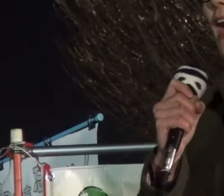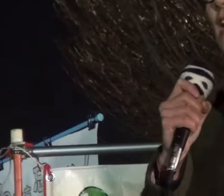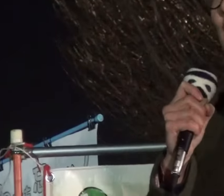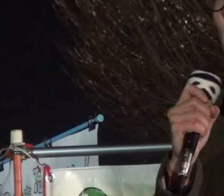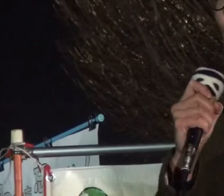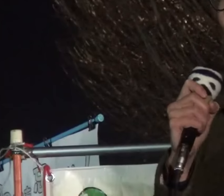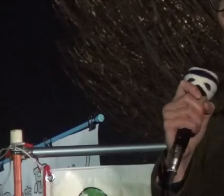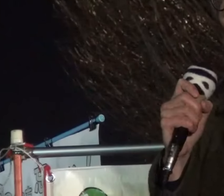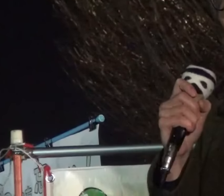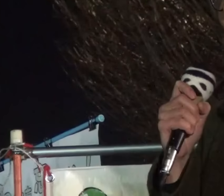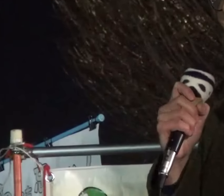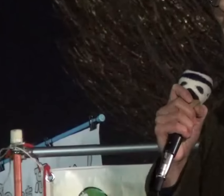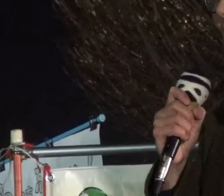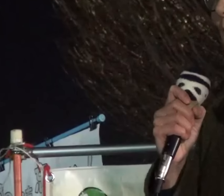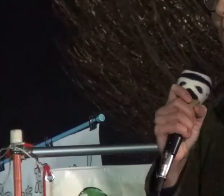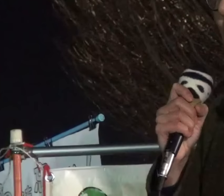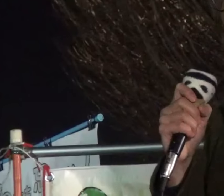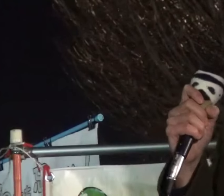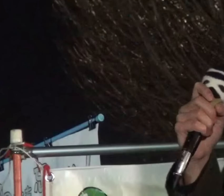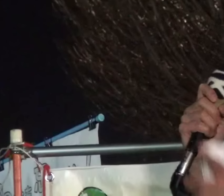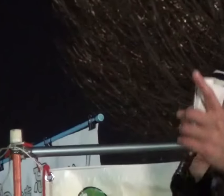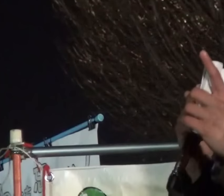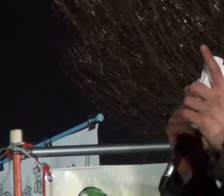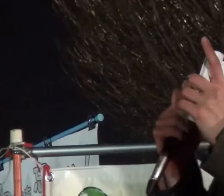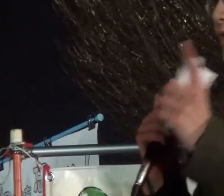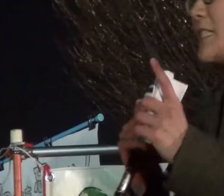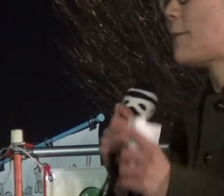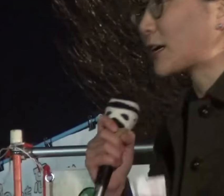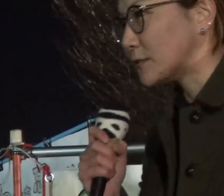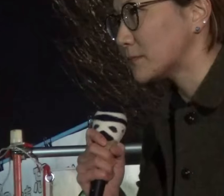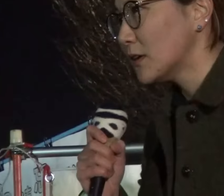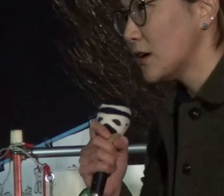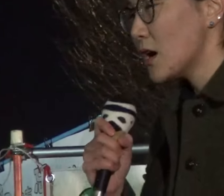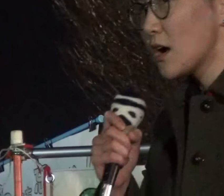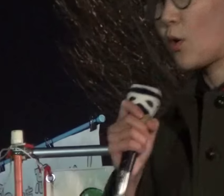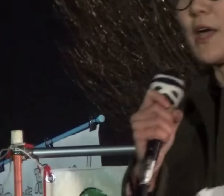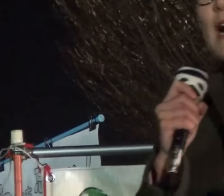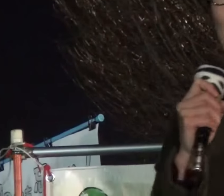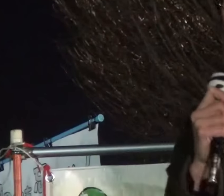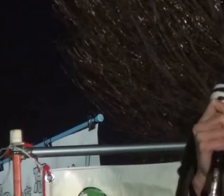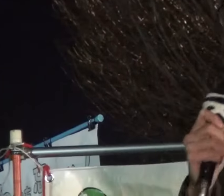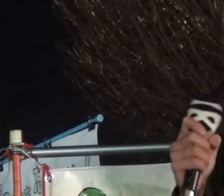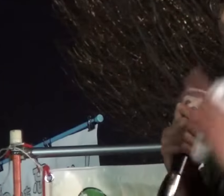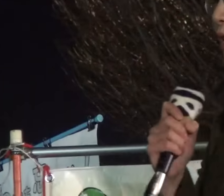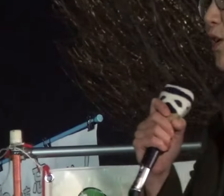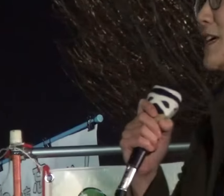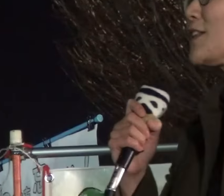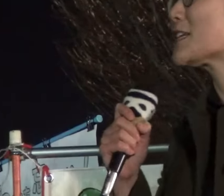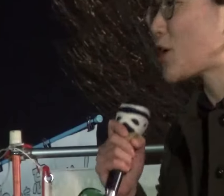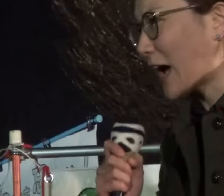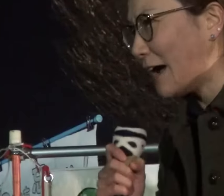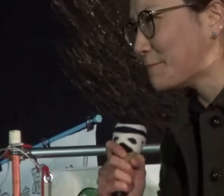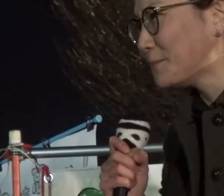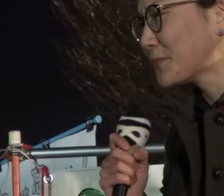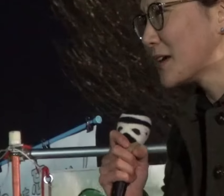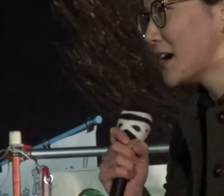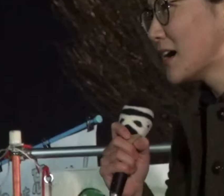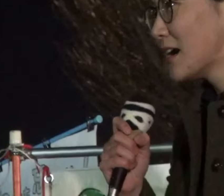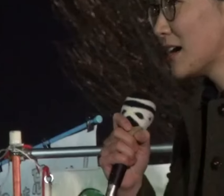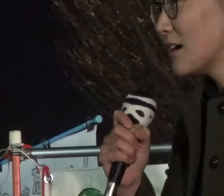はインドにまで出かけていって原発を売りさばく。これが外交と言えるでしょう